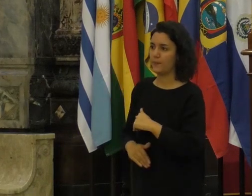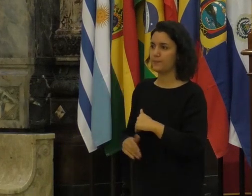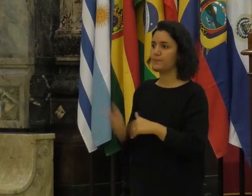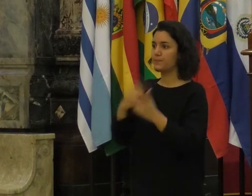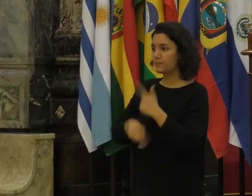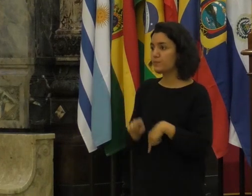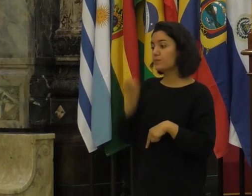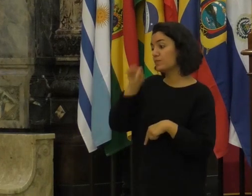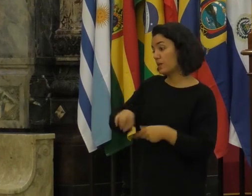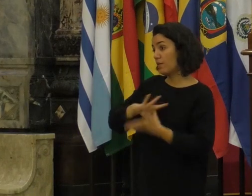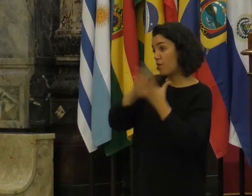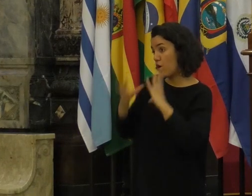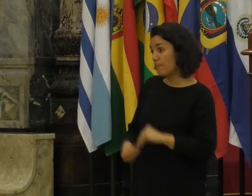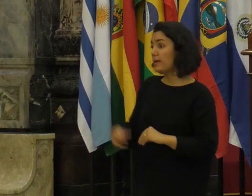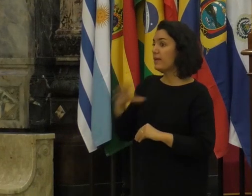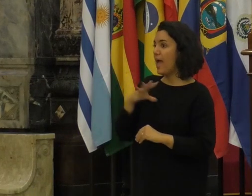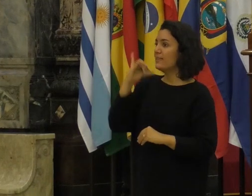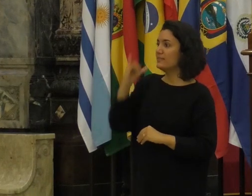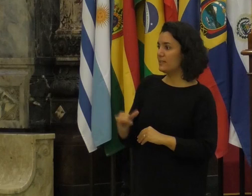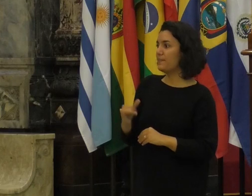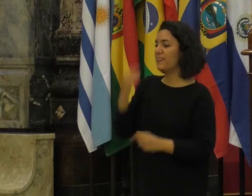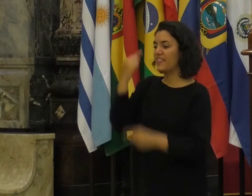en el que coexisten diferentes paradigmas.